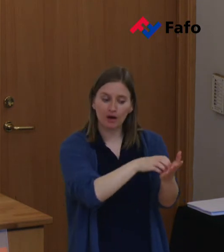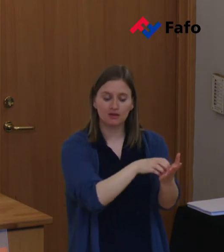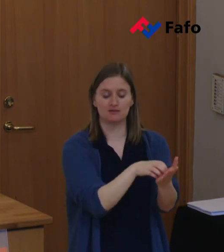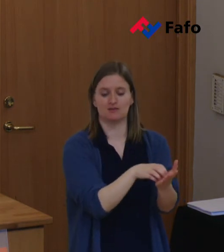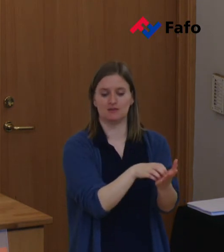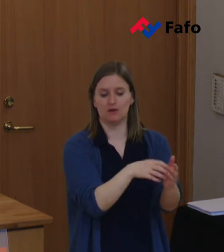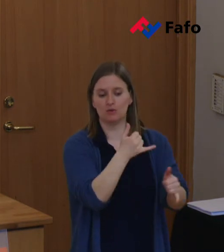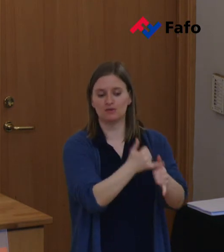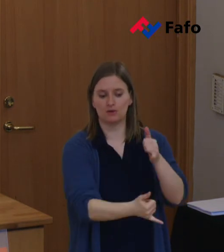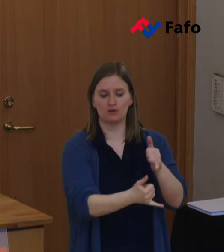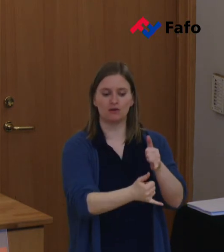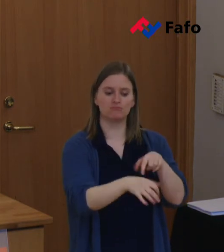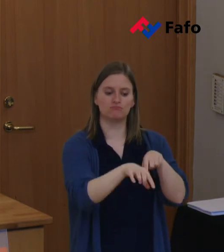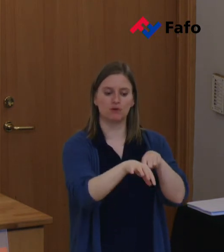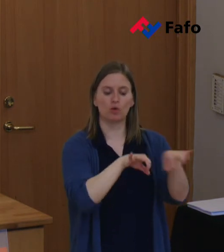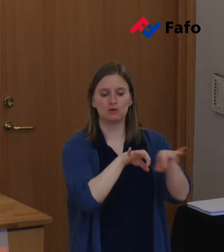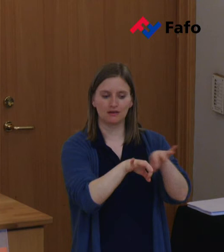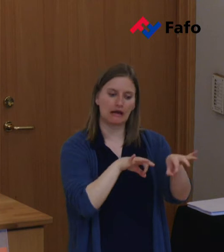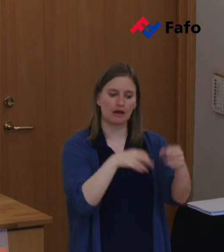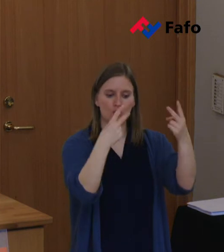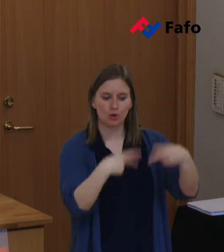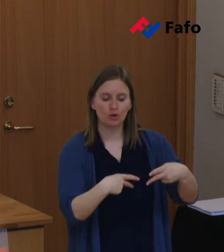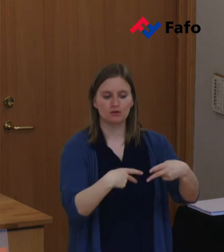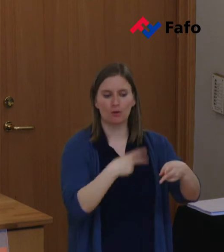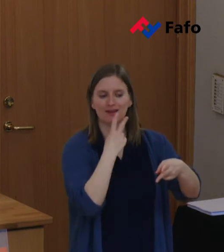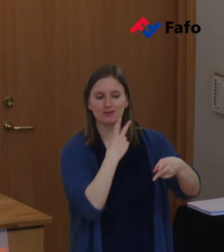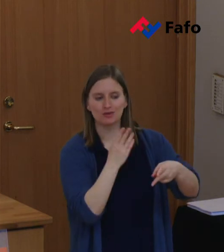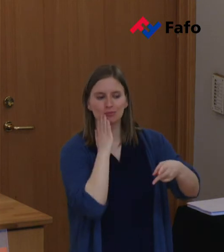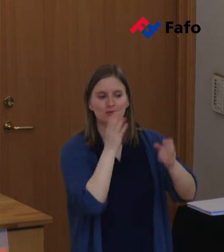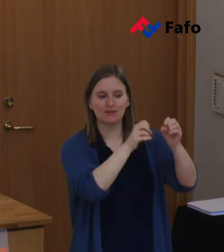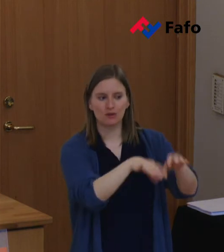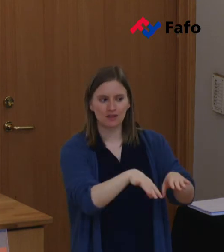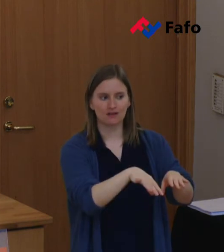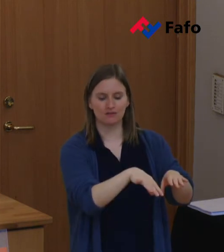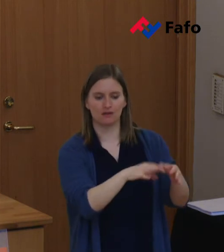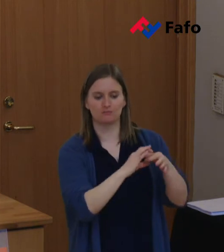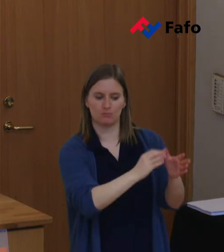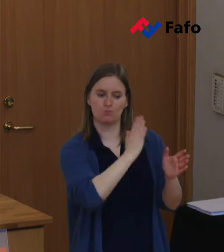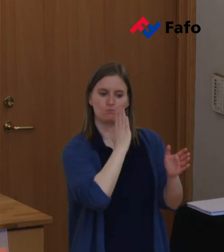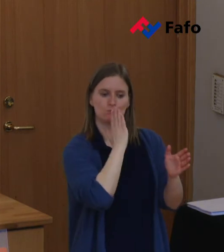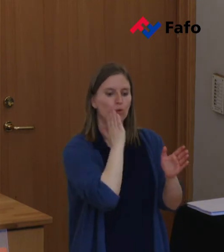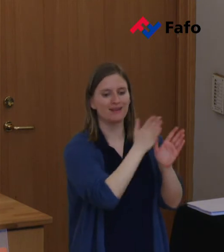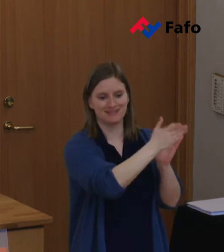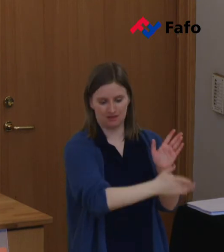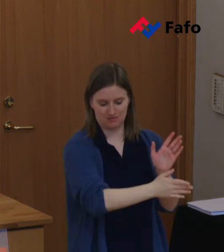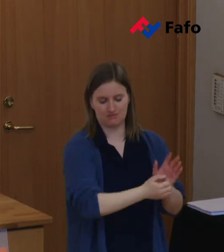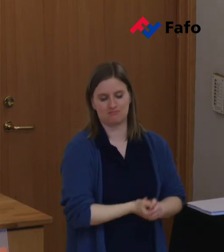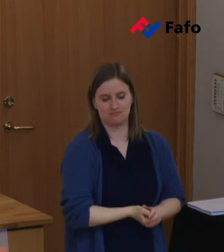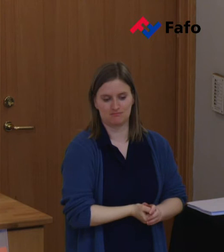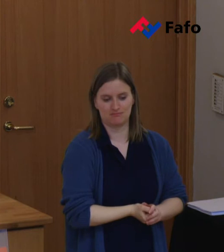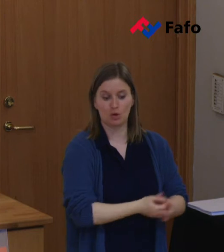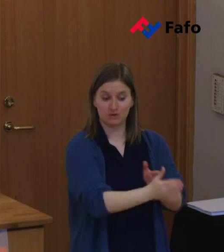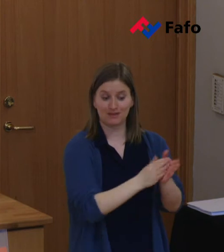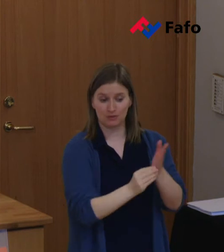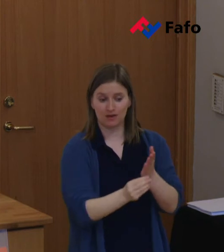at den koordinerende rollen med hensyn til bostedsløshet skulle ligge på boligsiden. Og det resulterte i altså